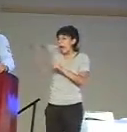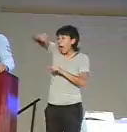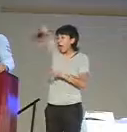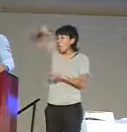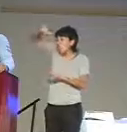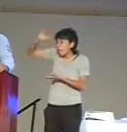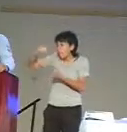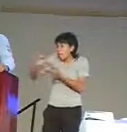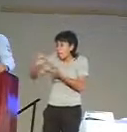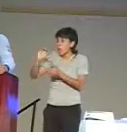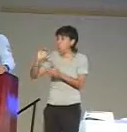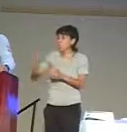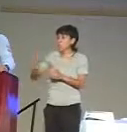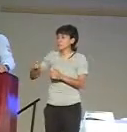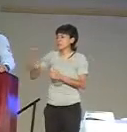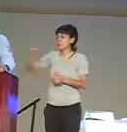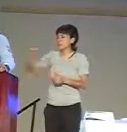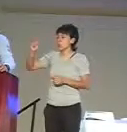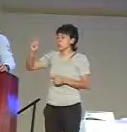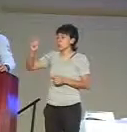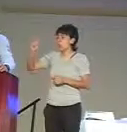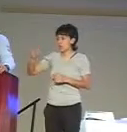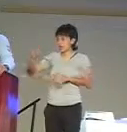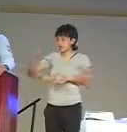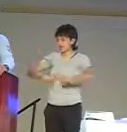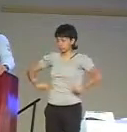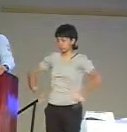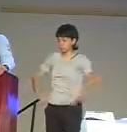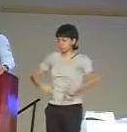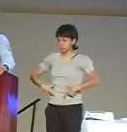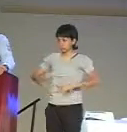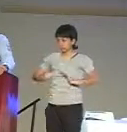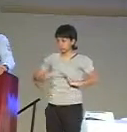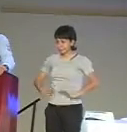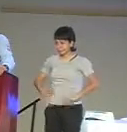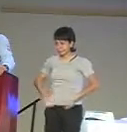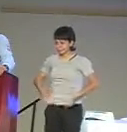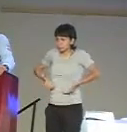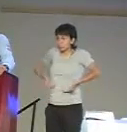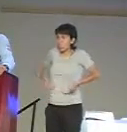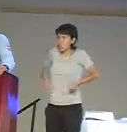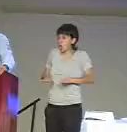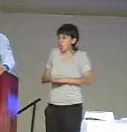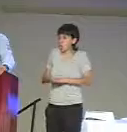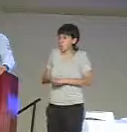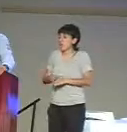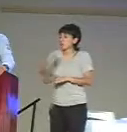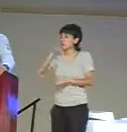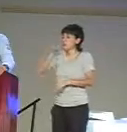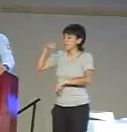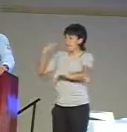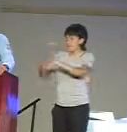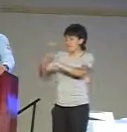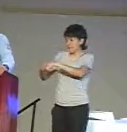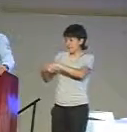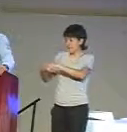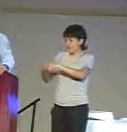multivitamínicos, detección, diagnóstico y tratamiento de infecciones genitourinarias y enfermedad